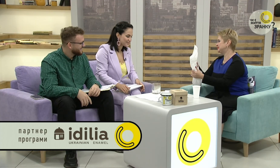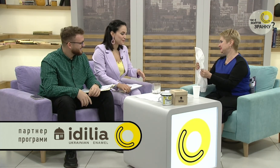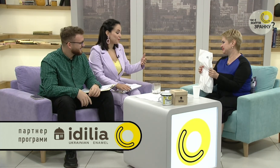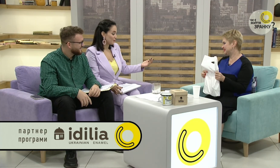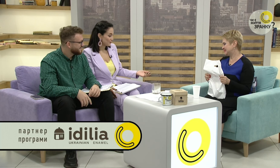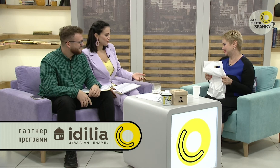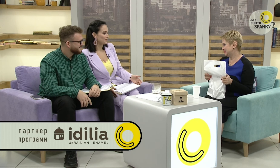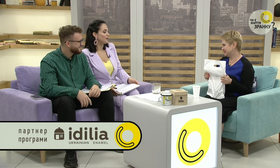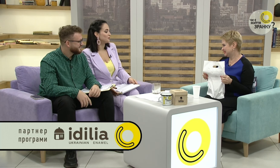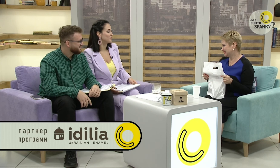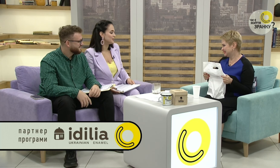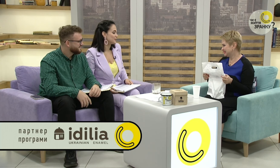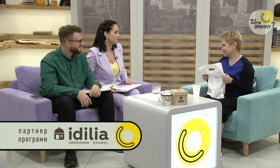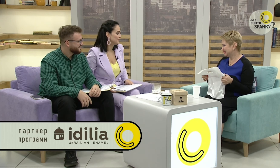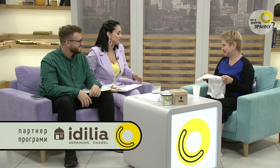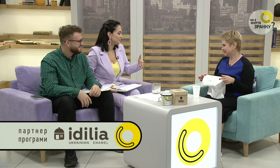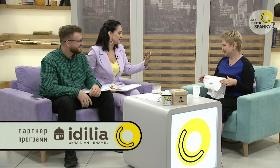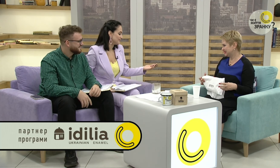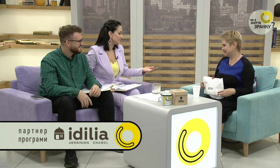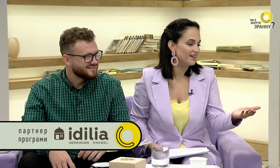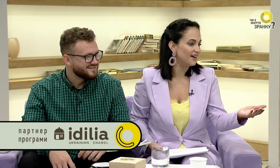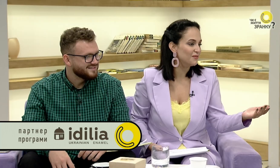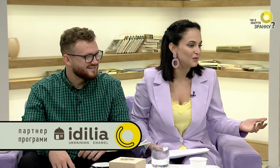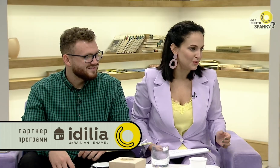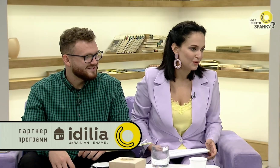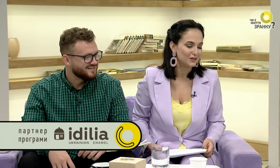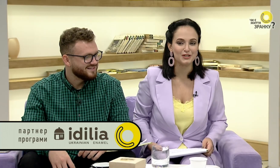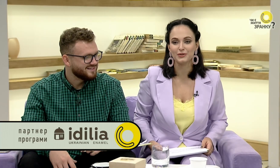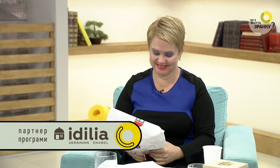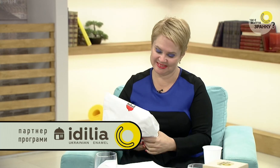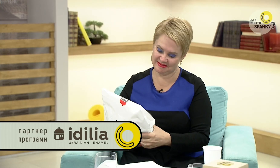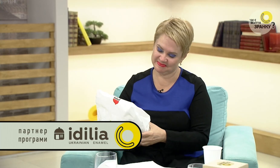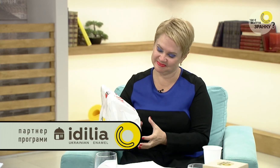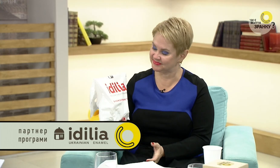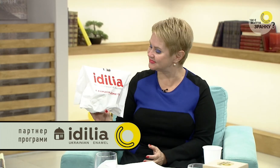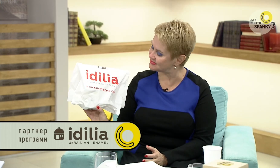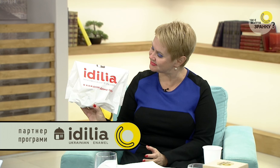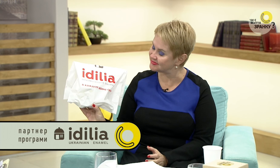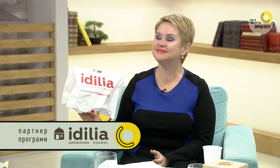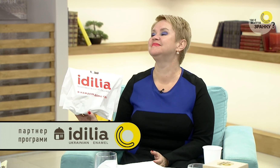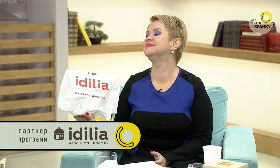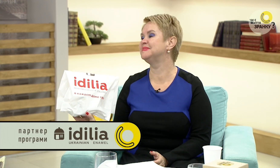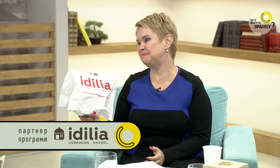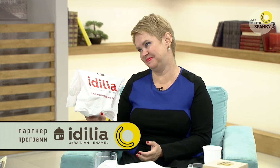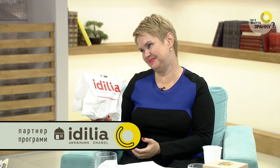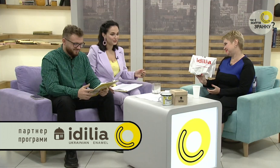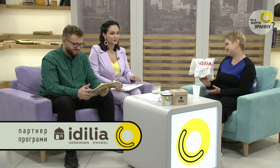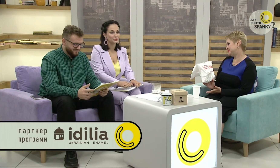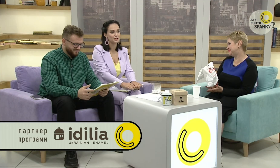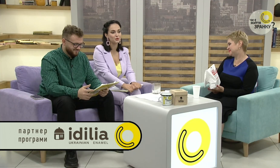щоб кожного ранку ви змогли пити чай, каву або водичку і дивитися наше ранкове шоу. Це подаруночок наш